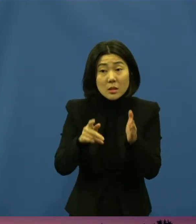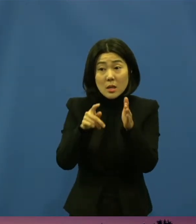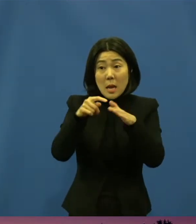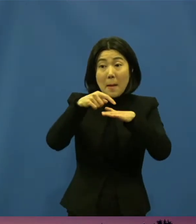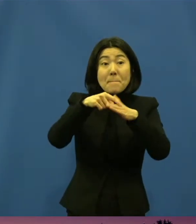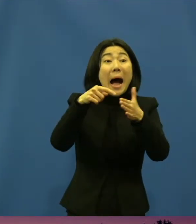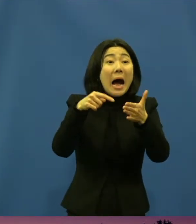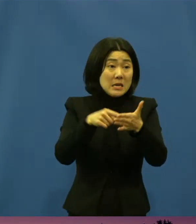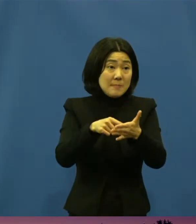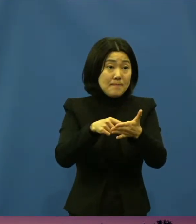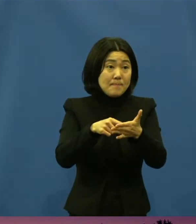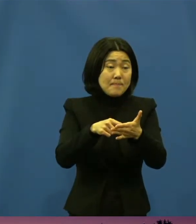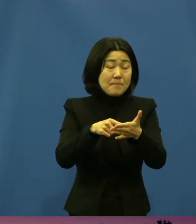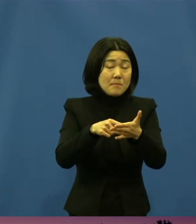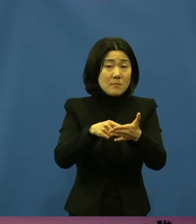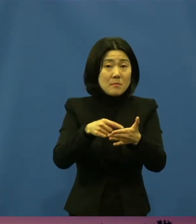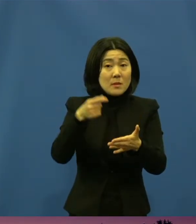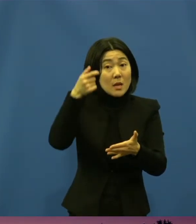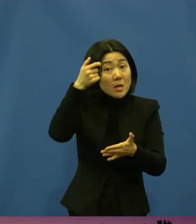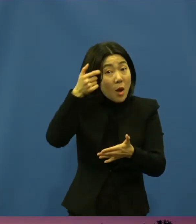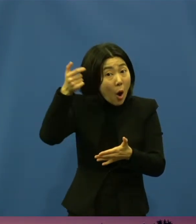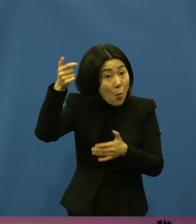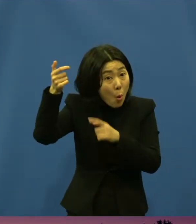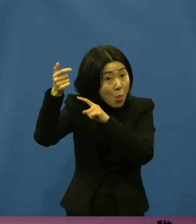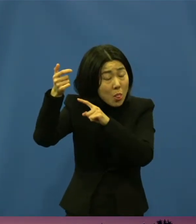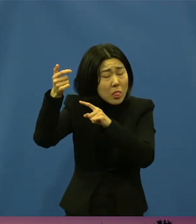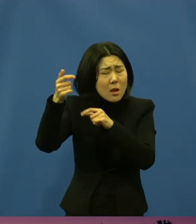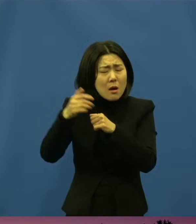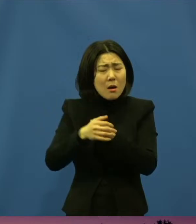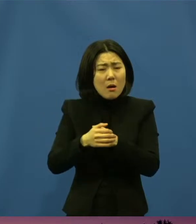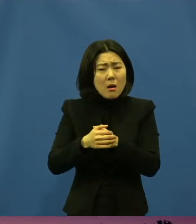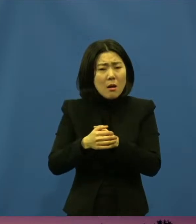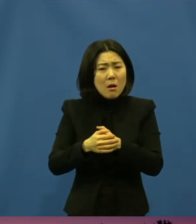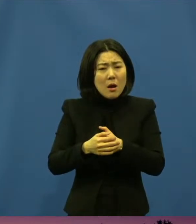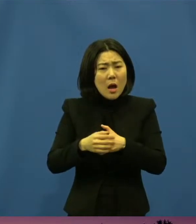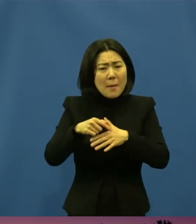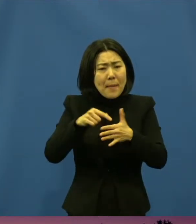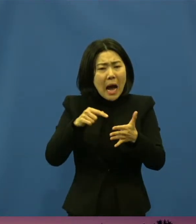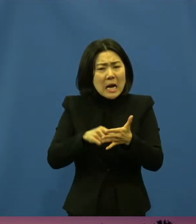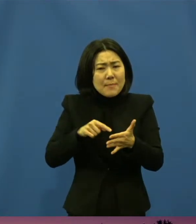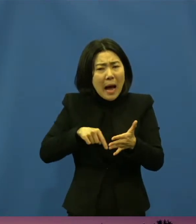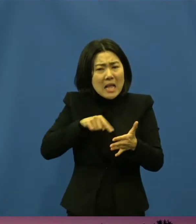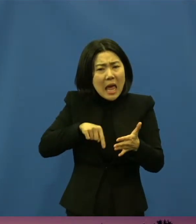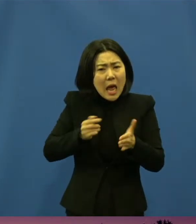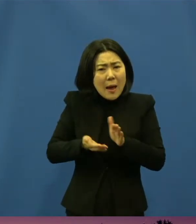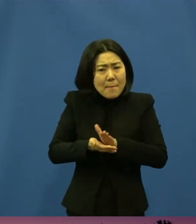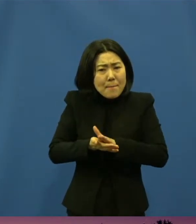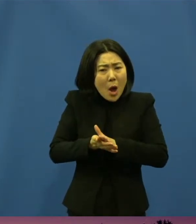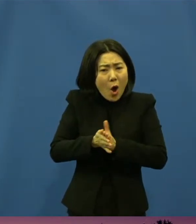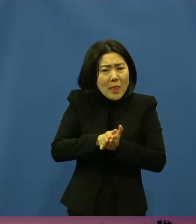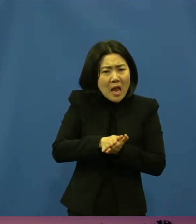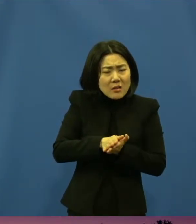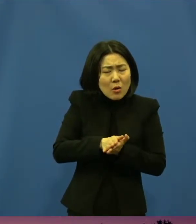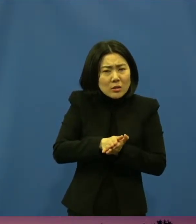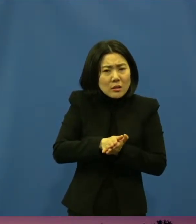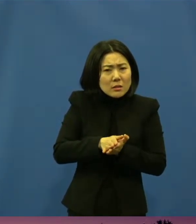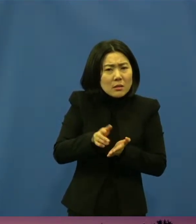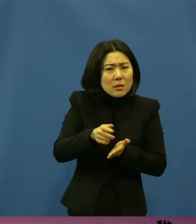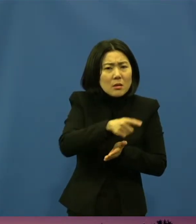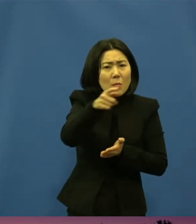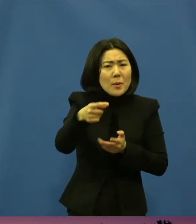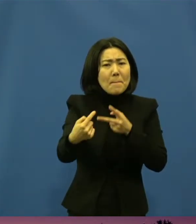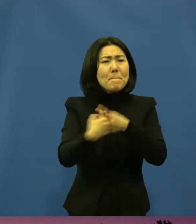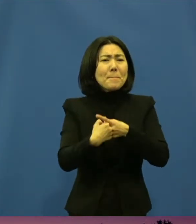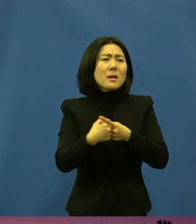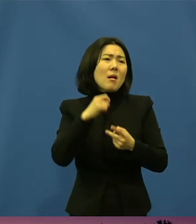영혼. 마음 안에서 일어나는 일은 잘 드러나지 않죠. 예민하지 않으면 못 알아차립니다.